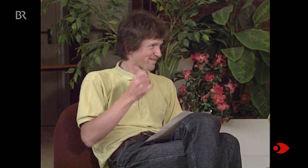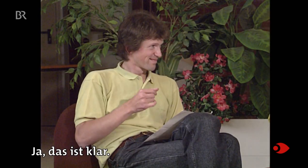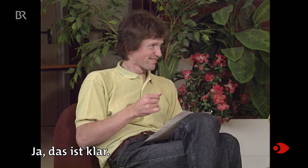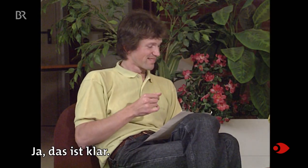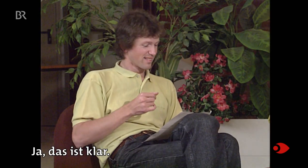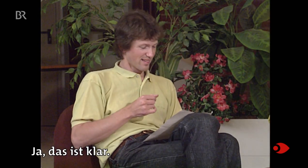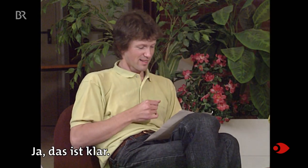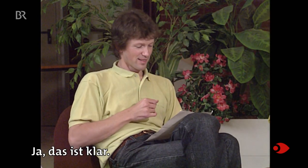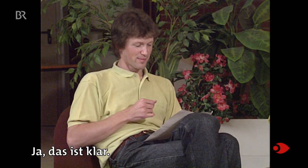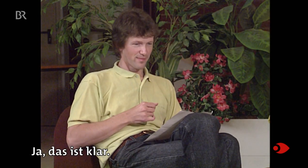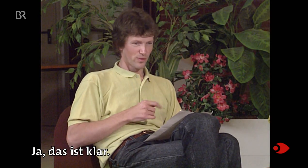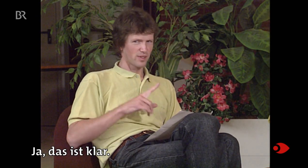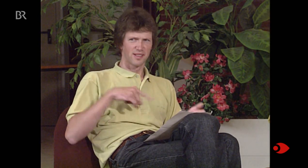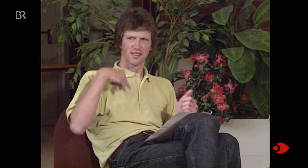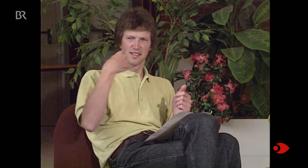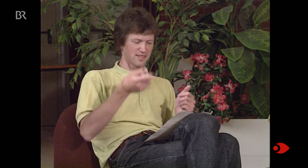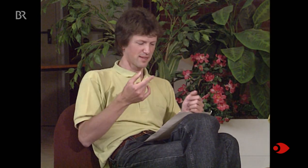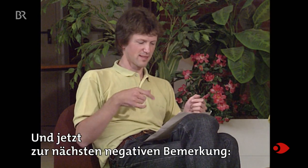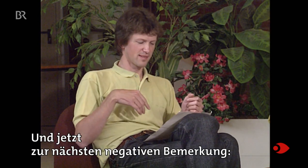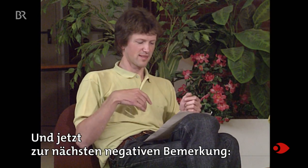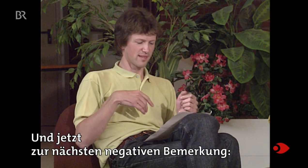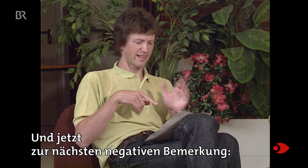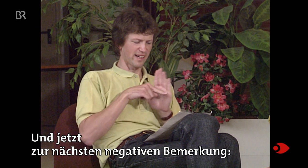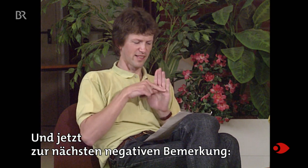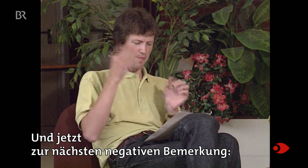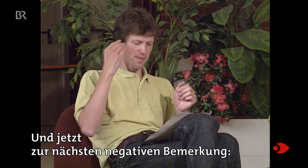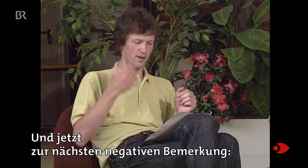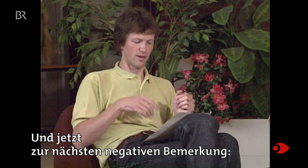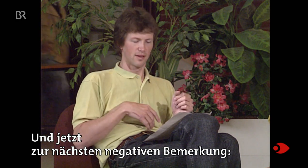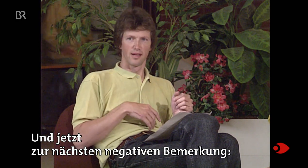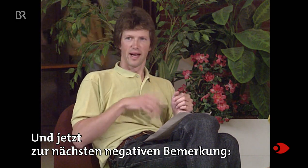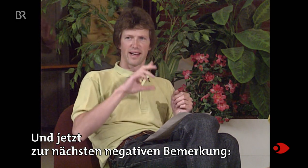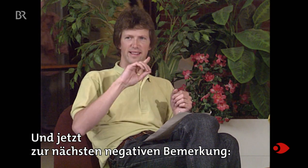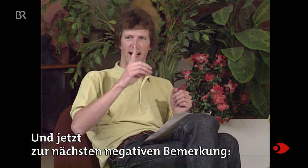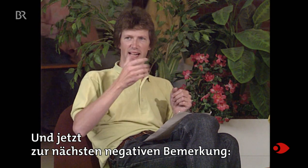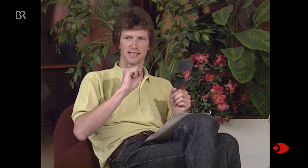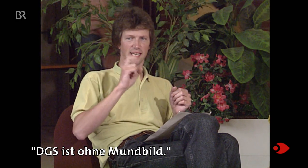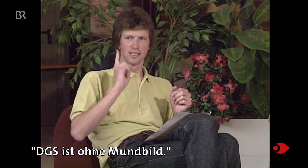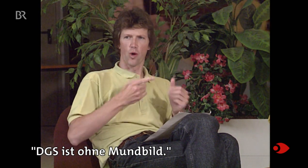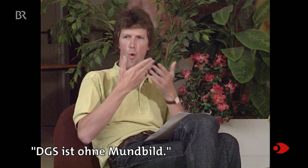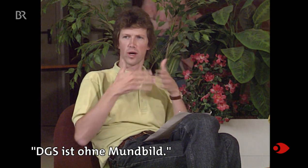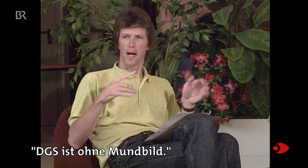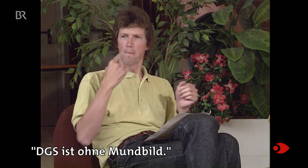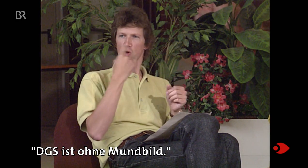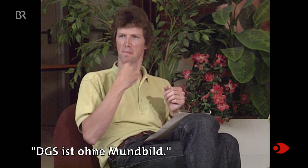Ja, das ist klar. Und jetzt zur nächsten negativen Bemerkung. DGS ist ohne